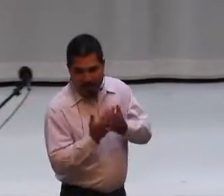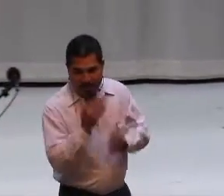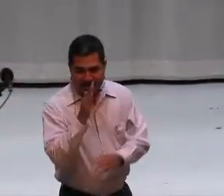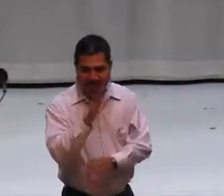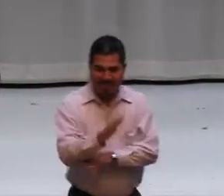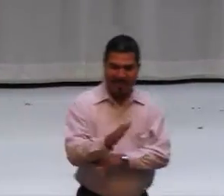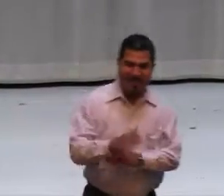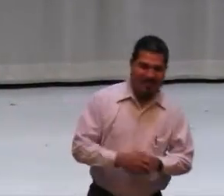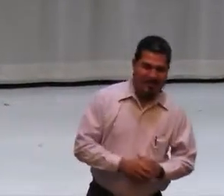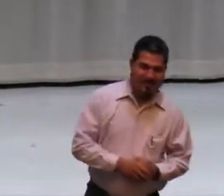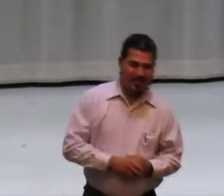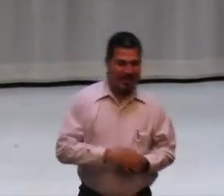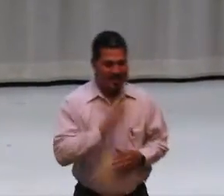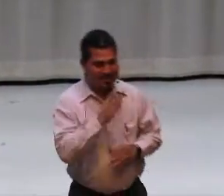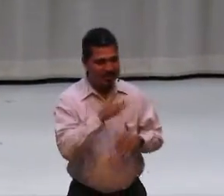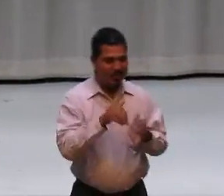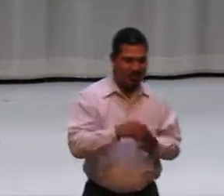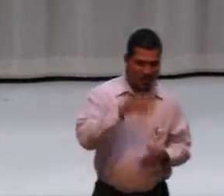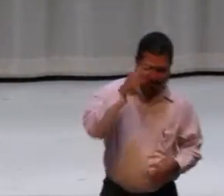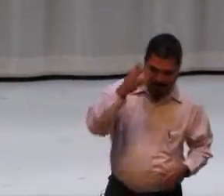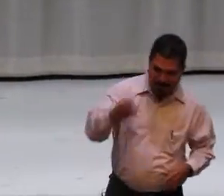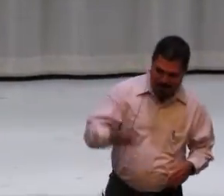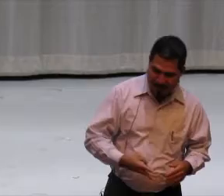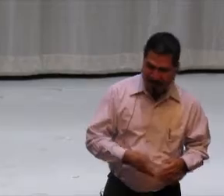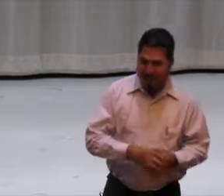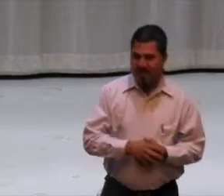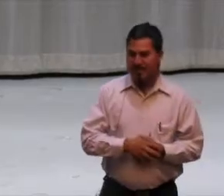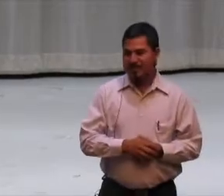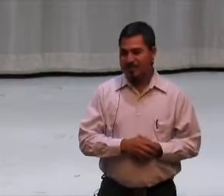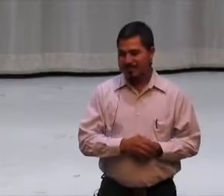Buenas noches, sean todos bienvenidos.